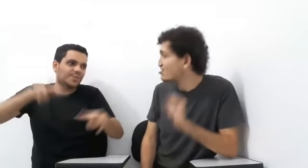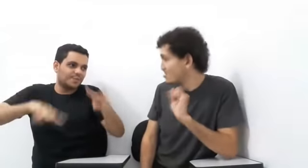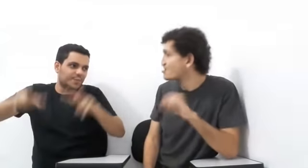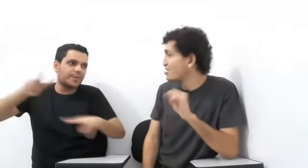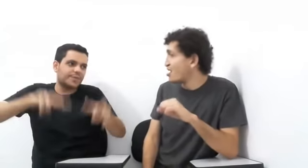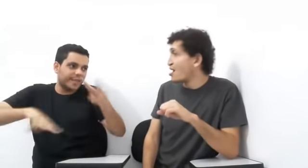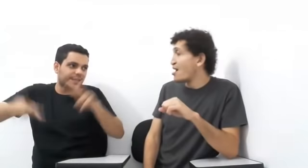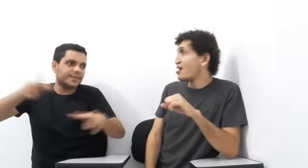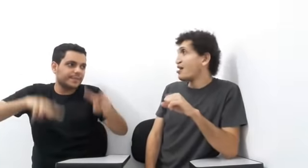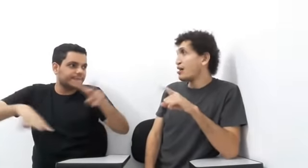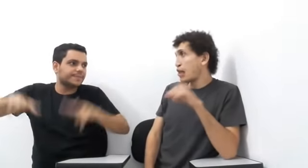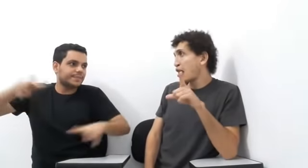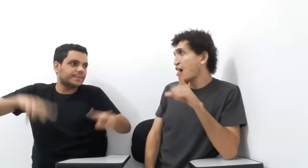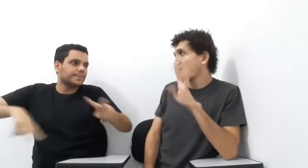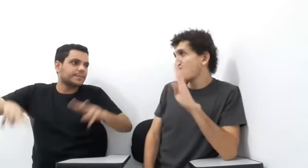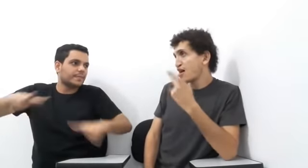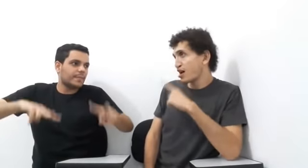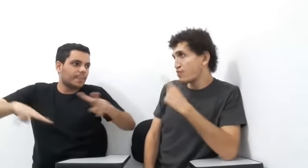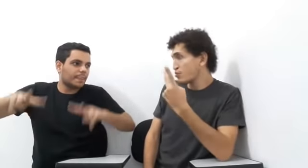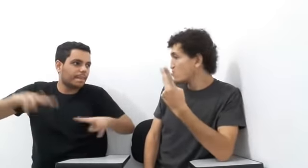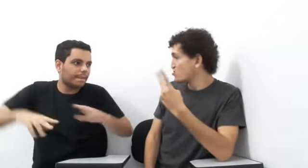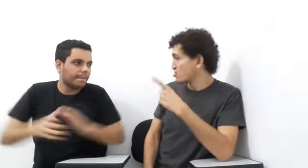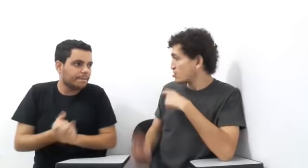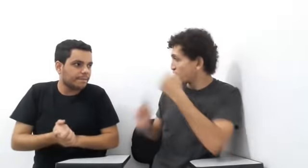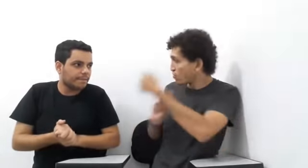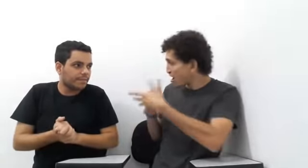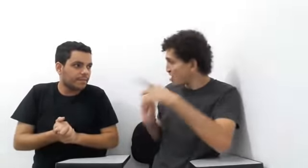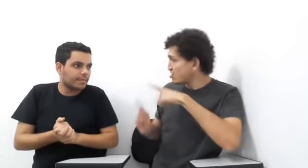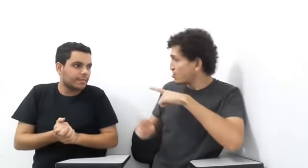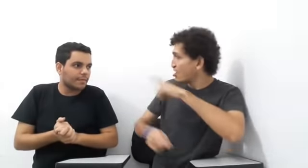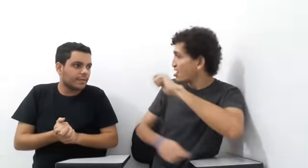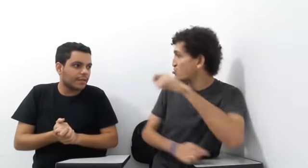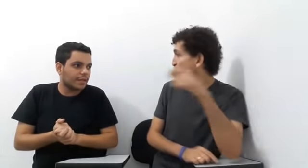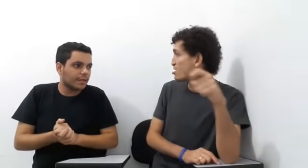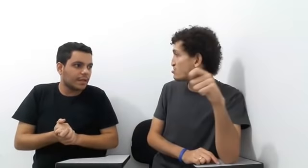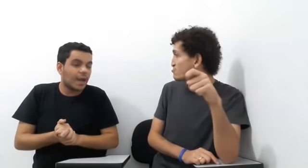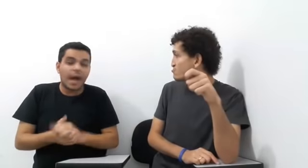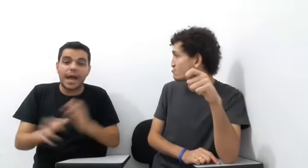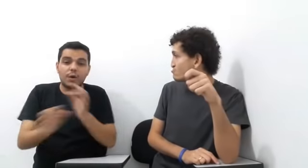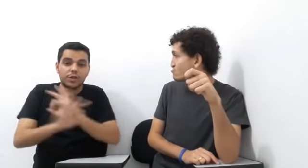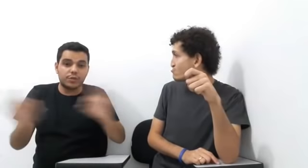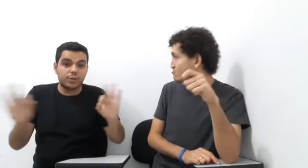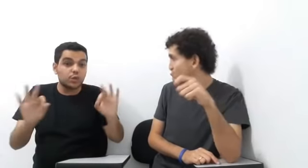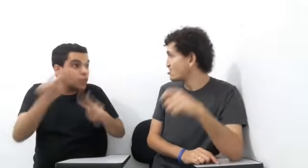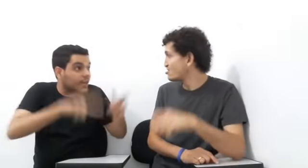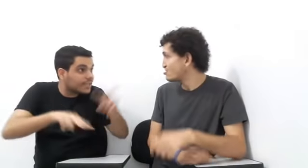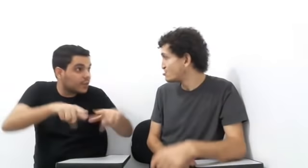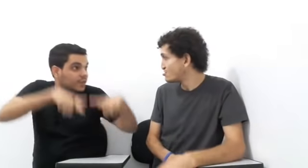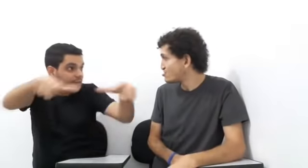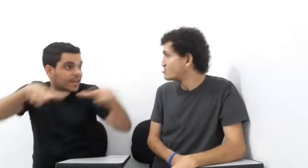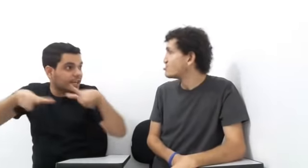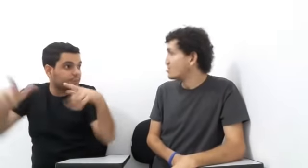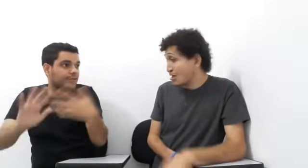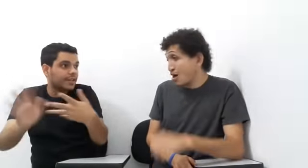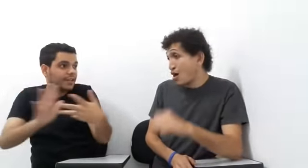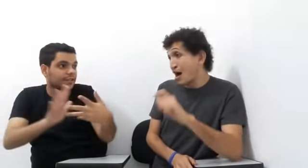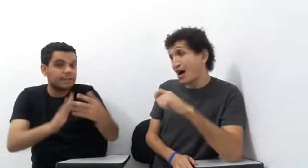de proficiência. Lá BH tem os dois, tem o CAIS e tem a associação. Aí ótimo. E os dois dão certificado de proficiência?